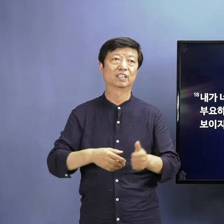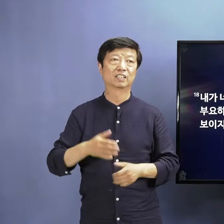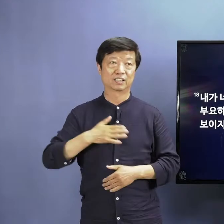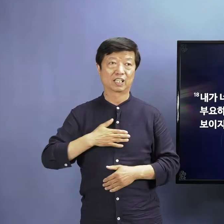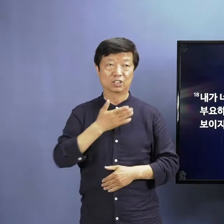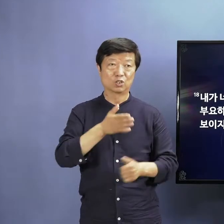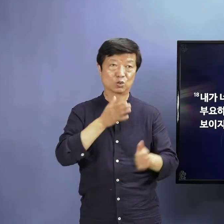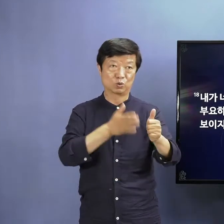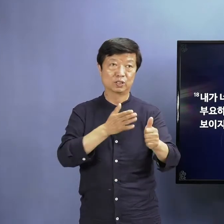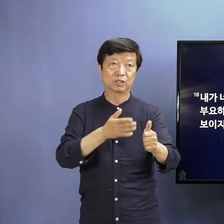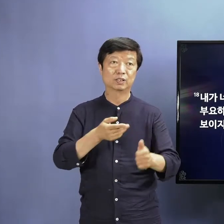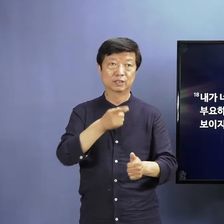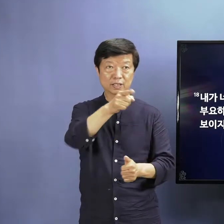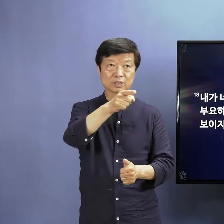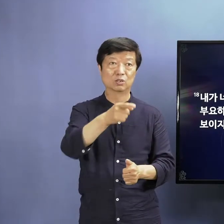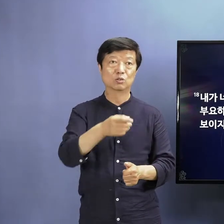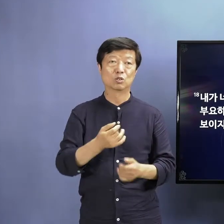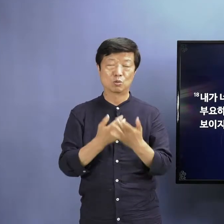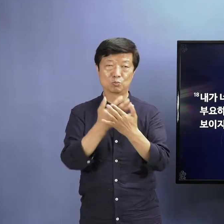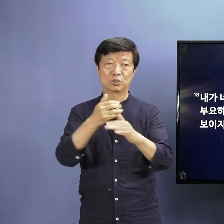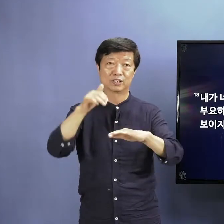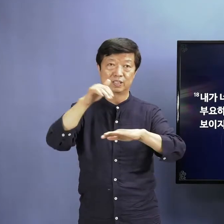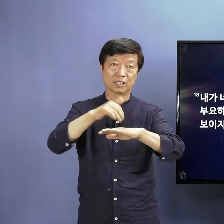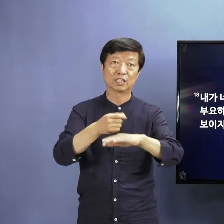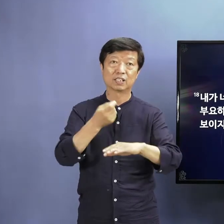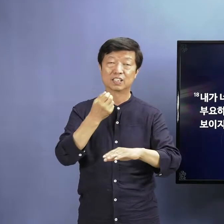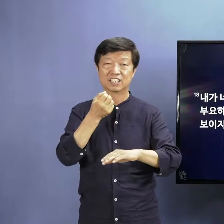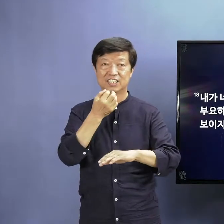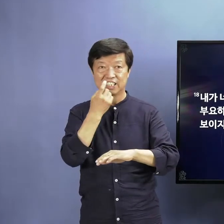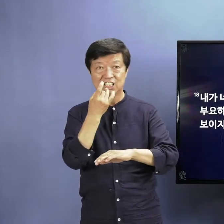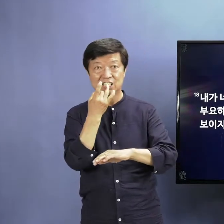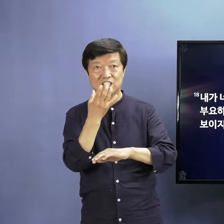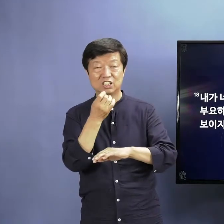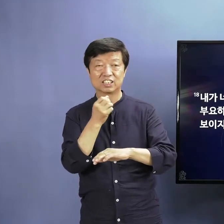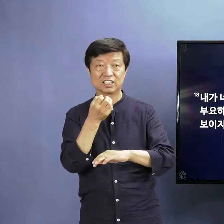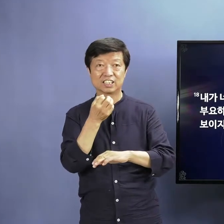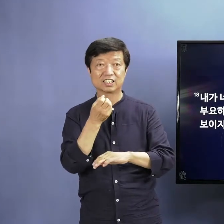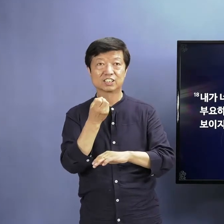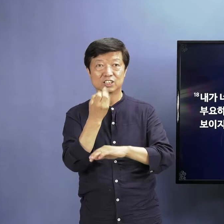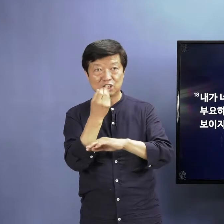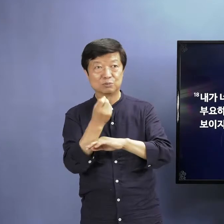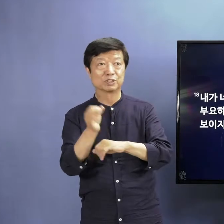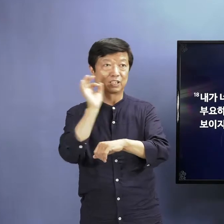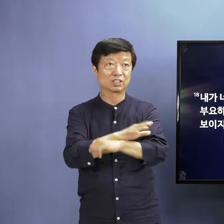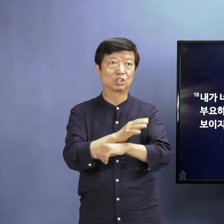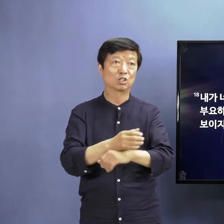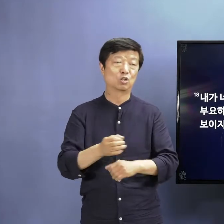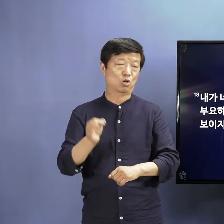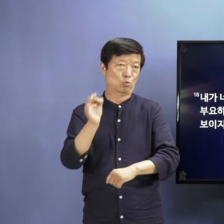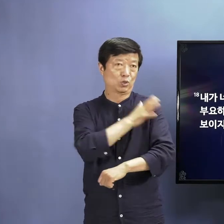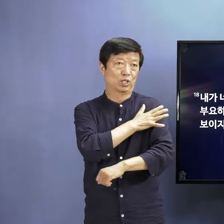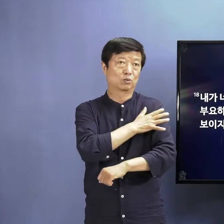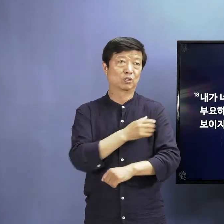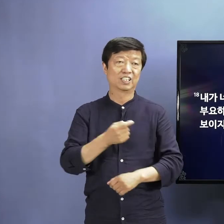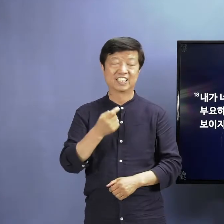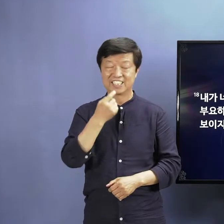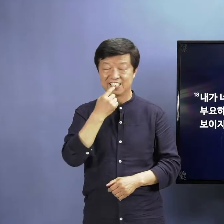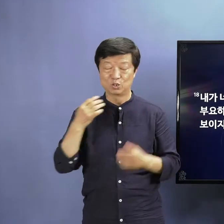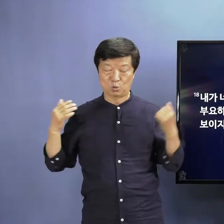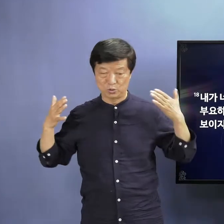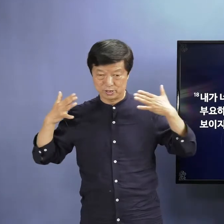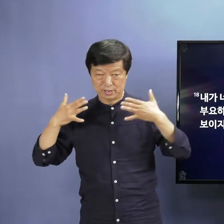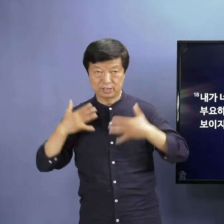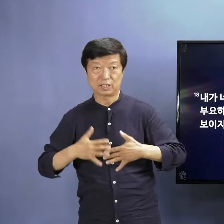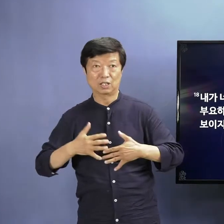너를 권하노니 내게서 불로 연다는 금을 사서 부유하게 하고 흰옷을 사서 입어 벌거벗은 수치를 보이지